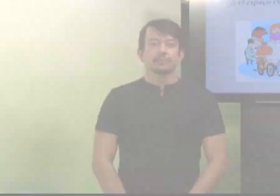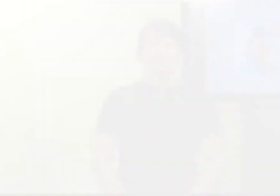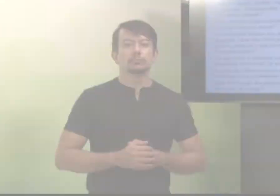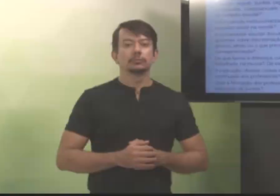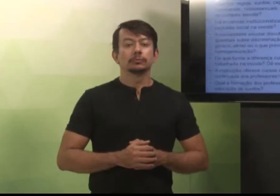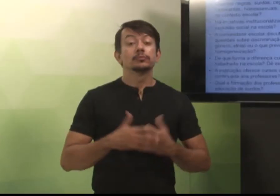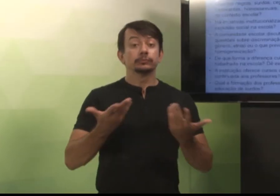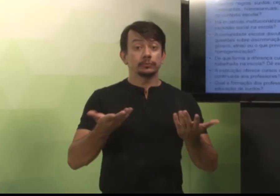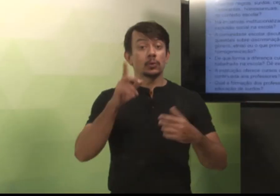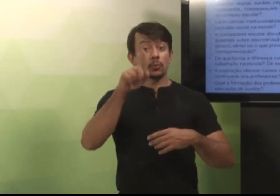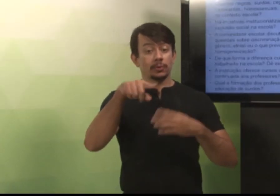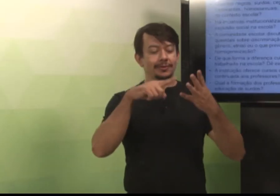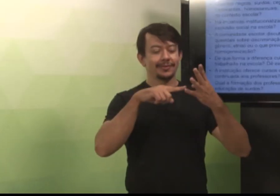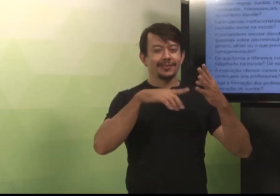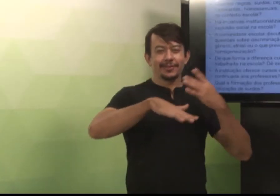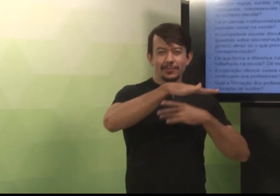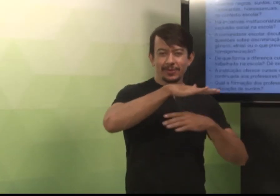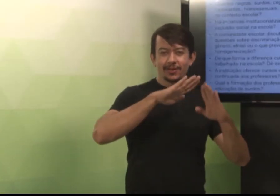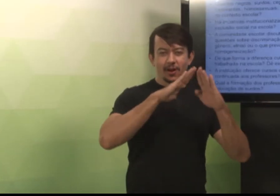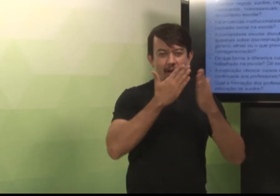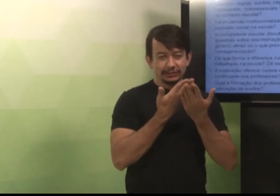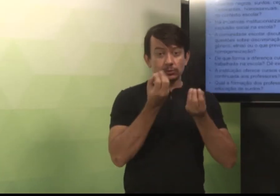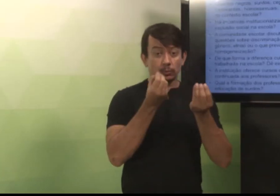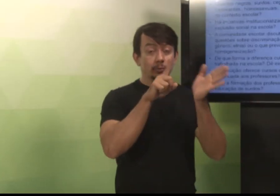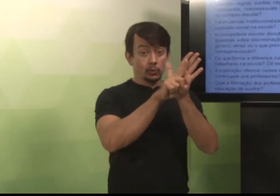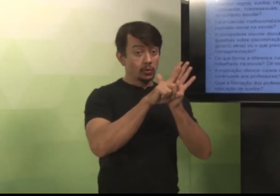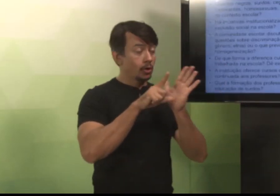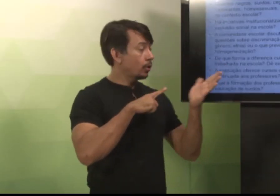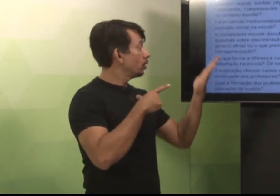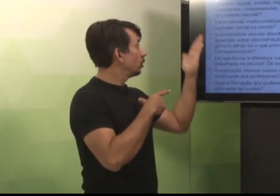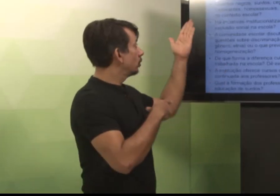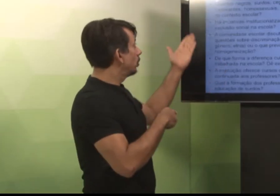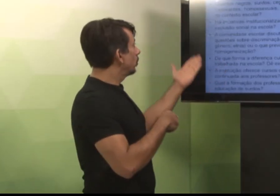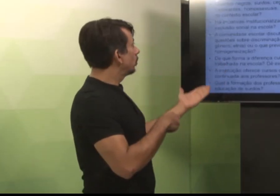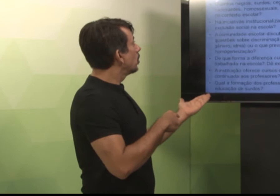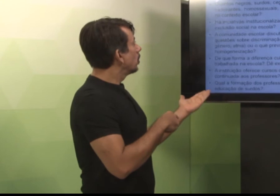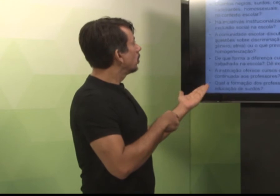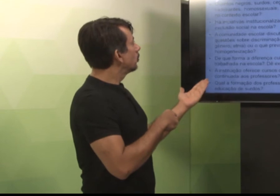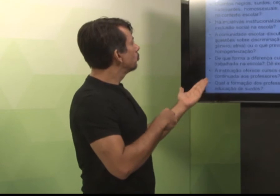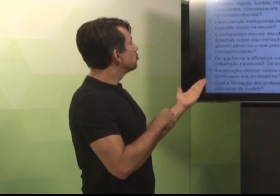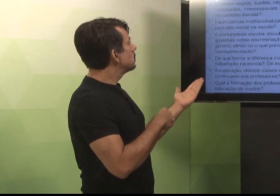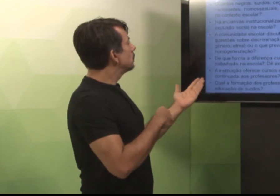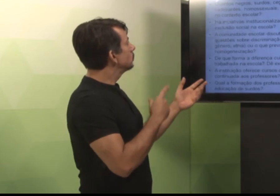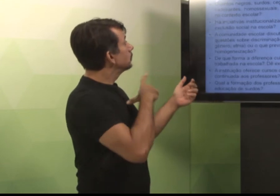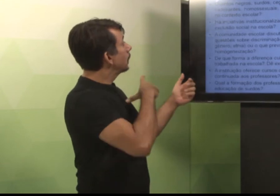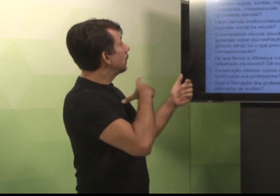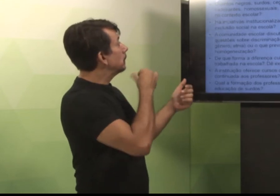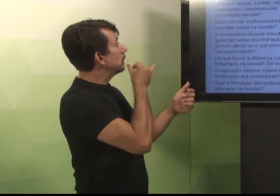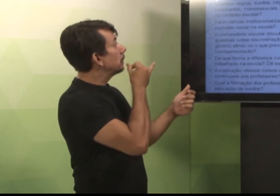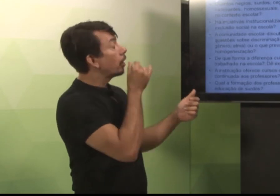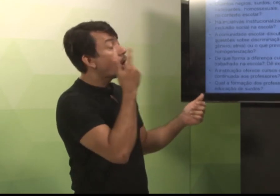relacionadas. Sobre o espaço escolar, vejam, por